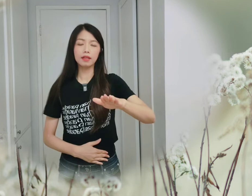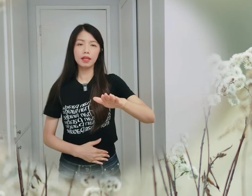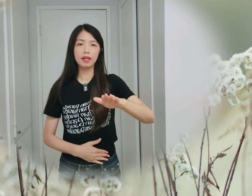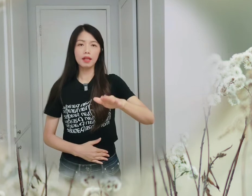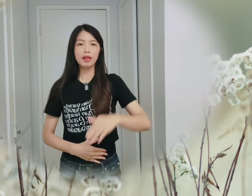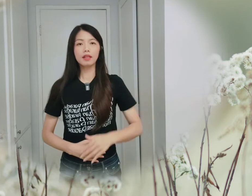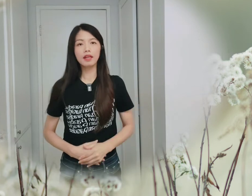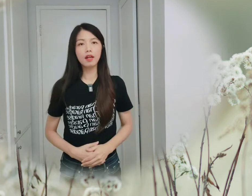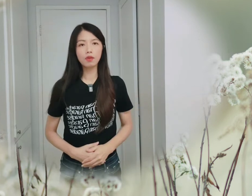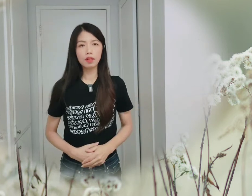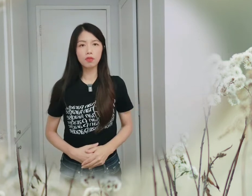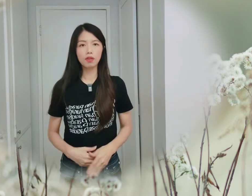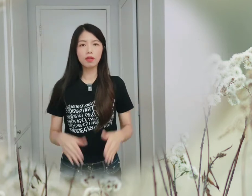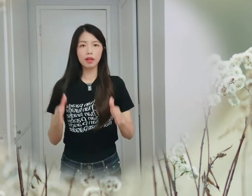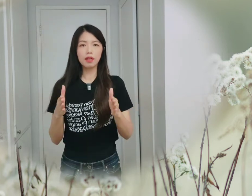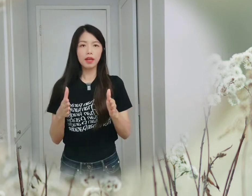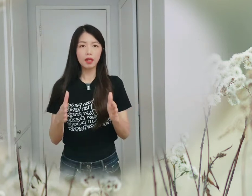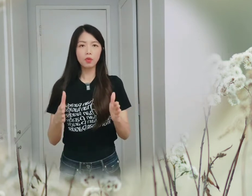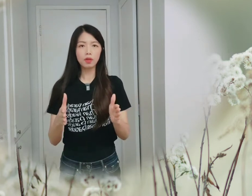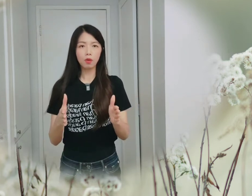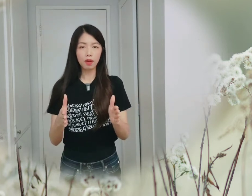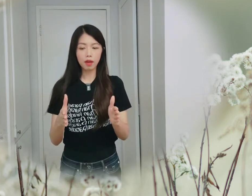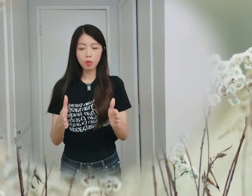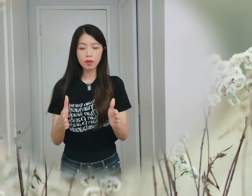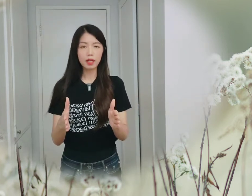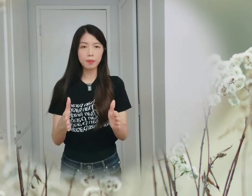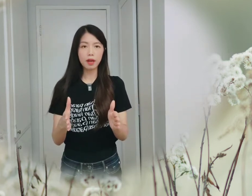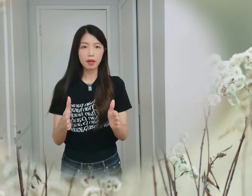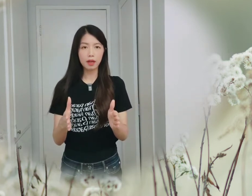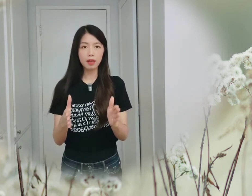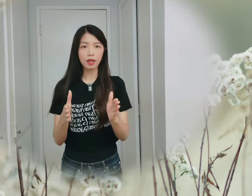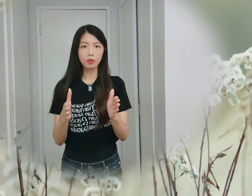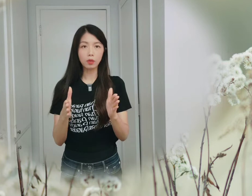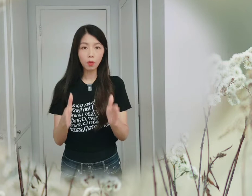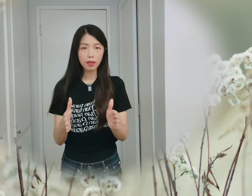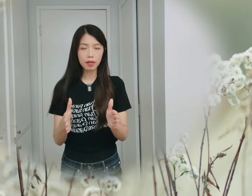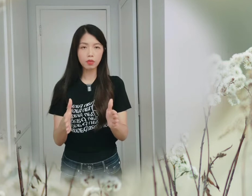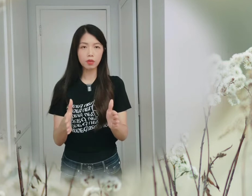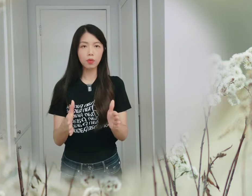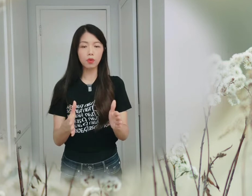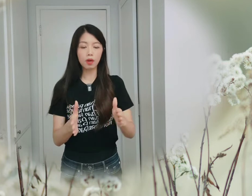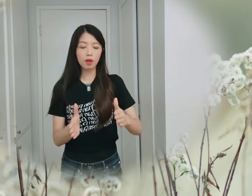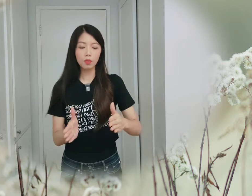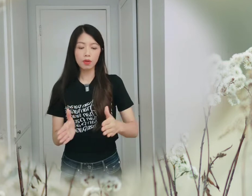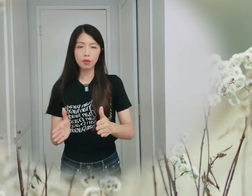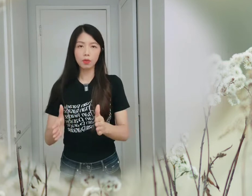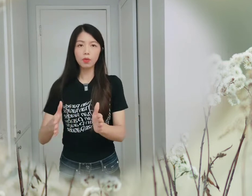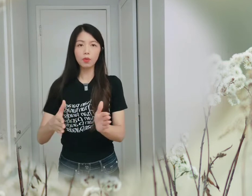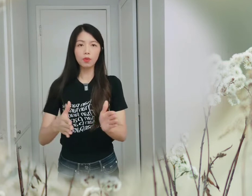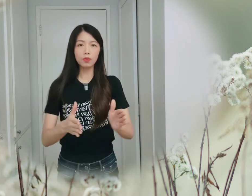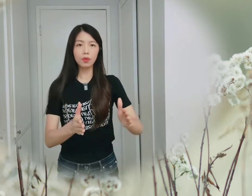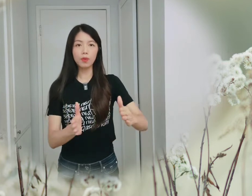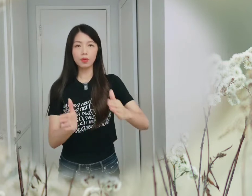가는 길. 길이라고 하는 뜻의 수어는 양손을 이렇게 손끝이 앞을 향하게 양손 다 똑같이 해주시고